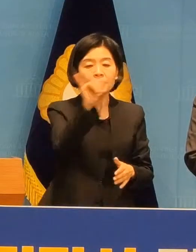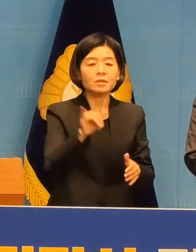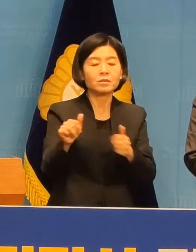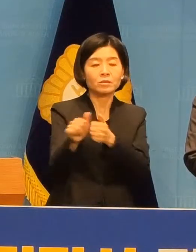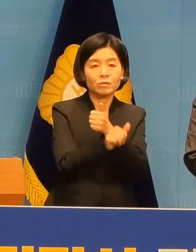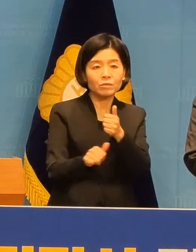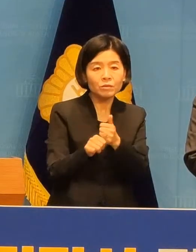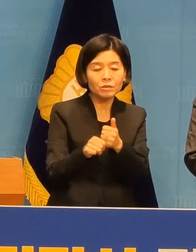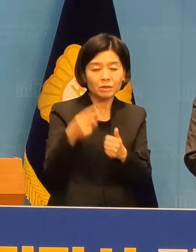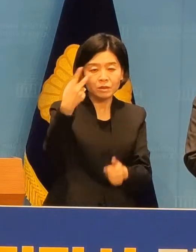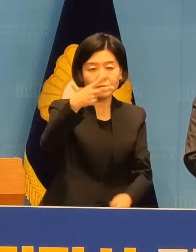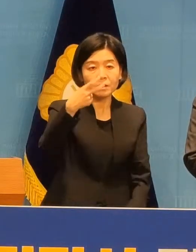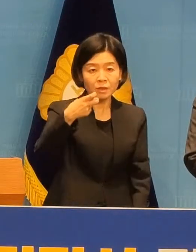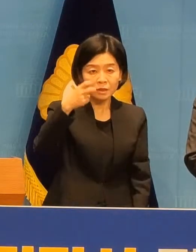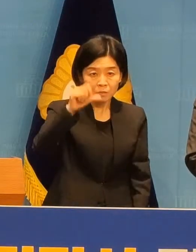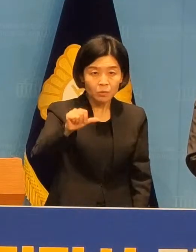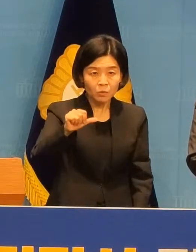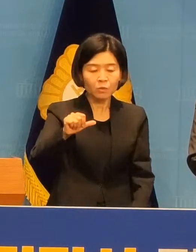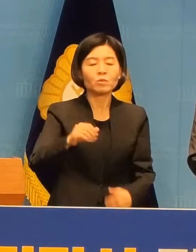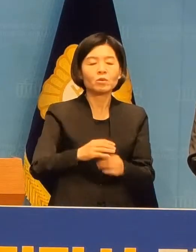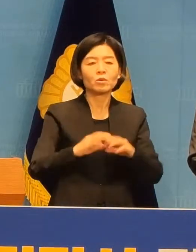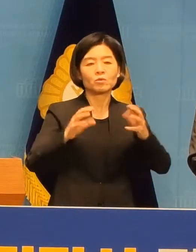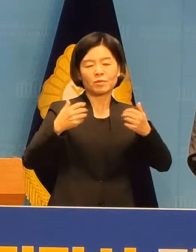을지로위원회 2025년